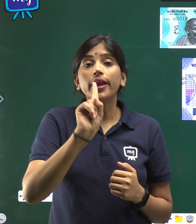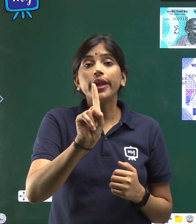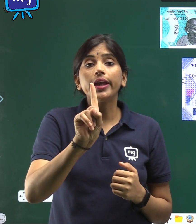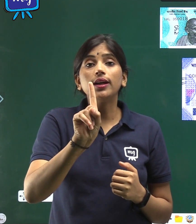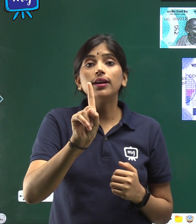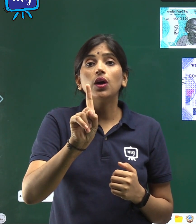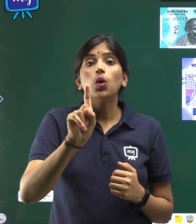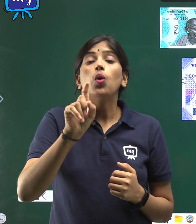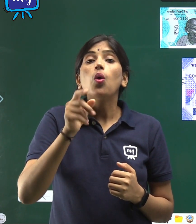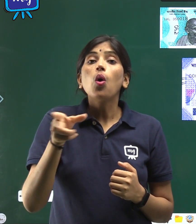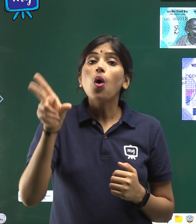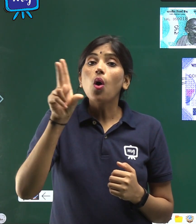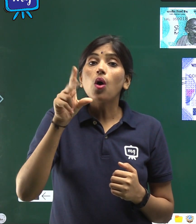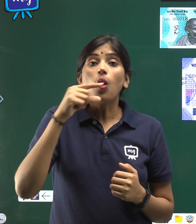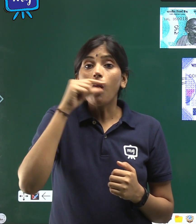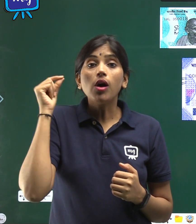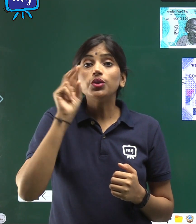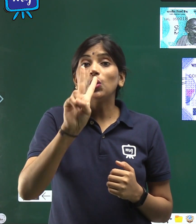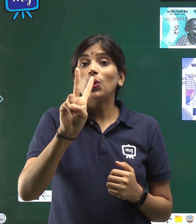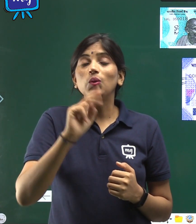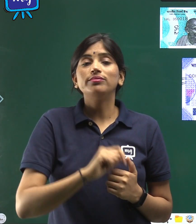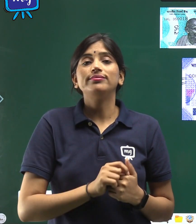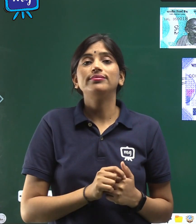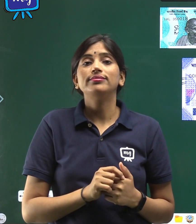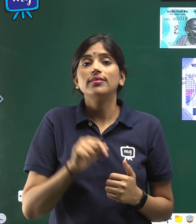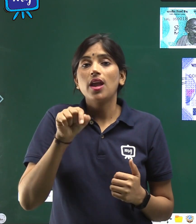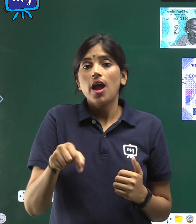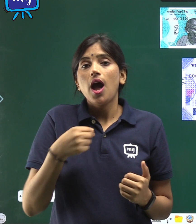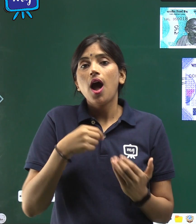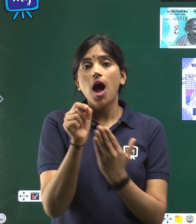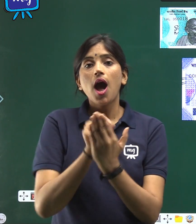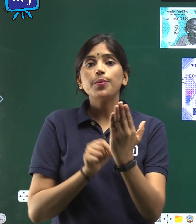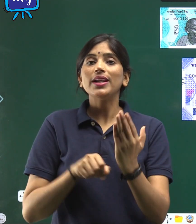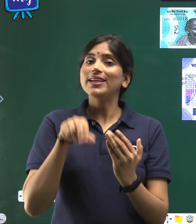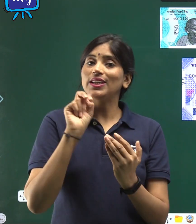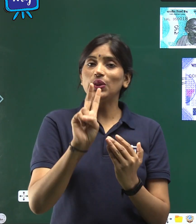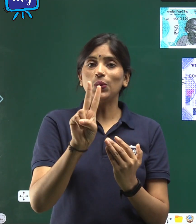1 और 2। हमने लिखे 2